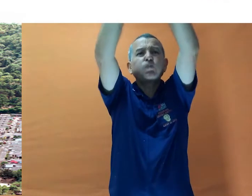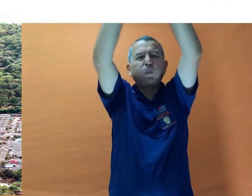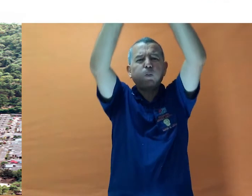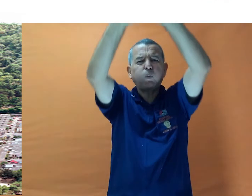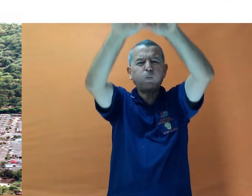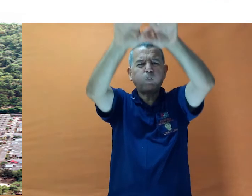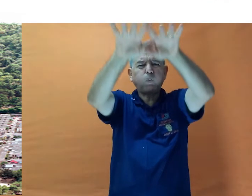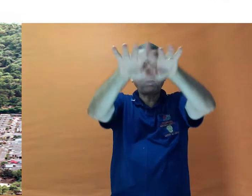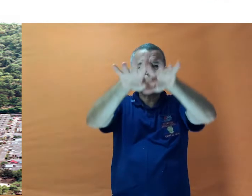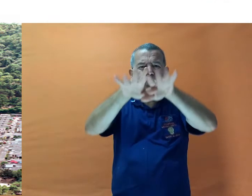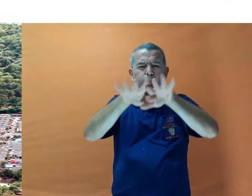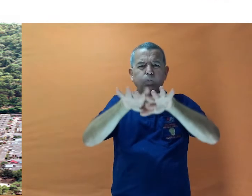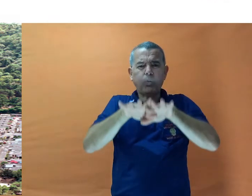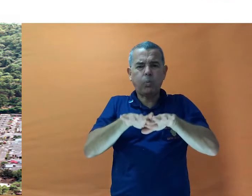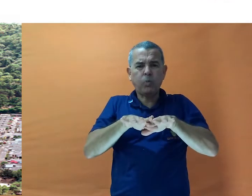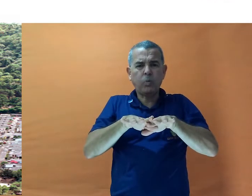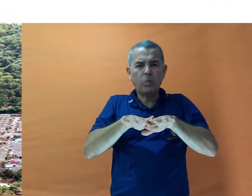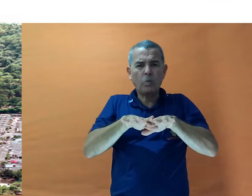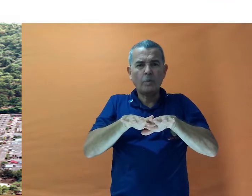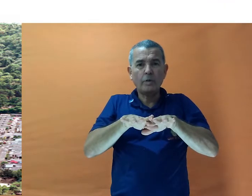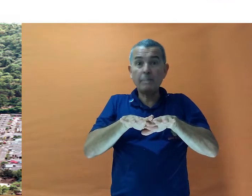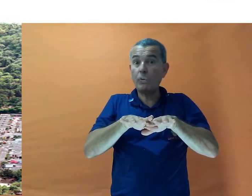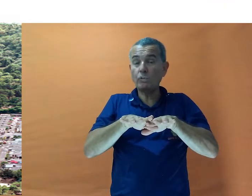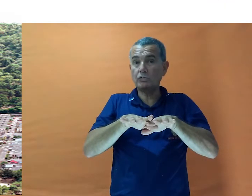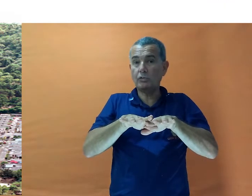só isso, não.